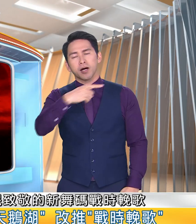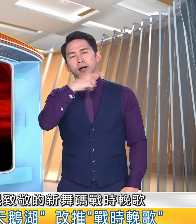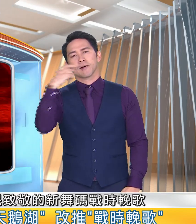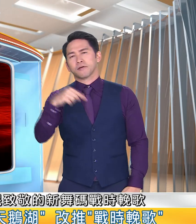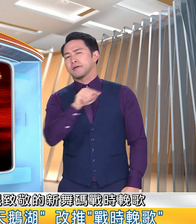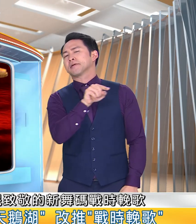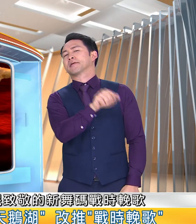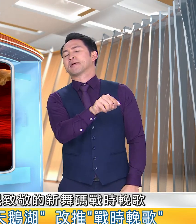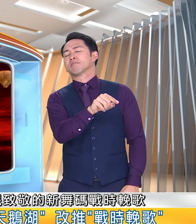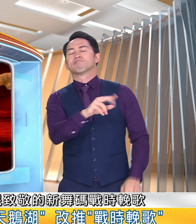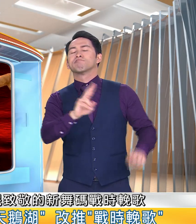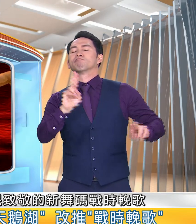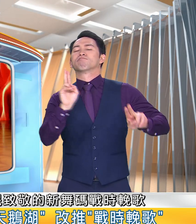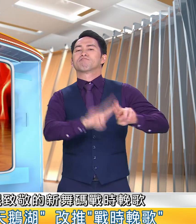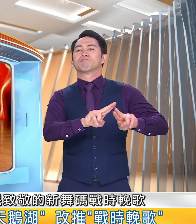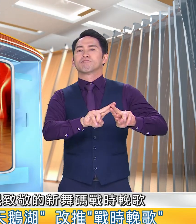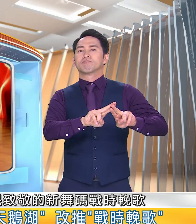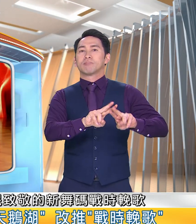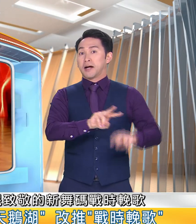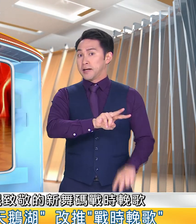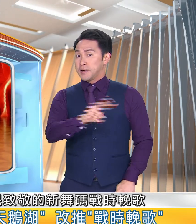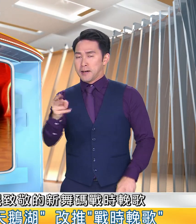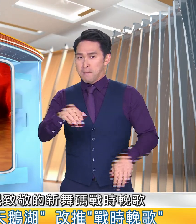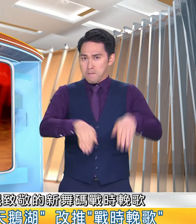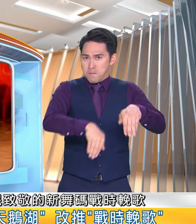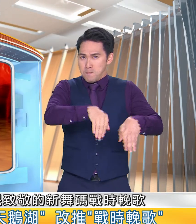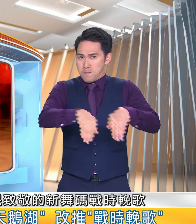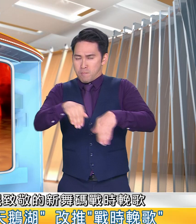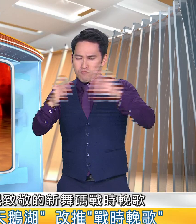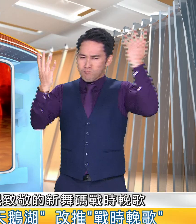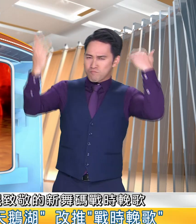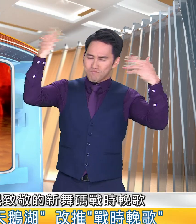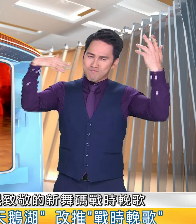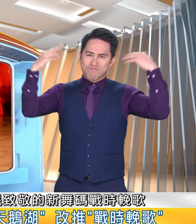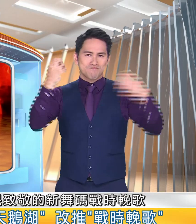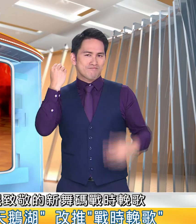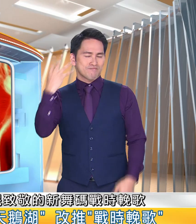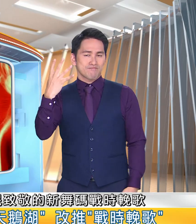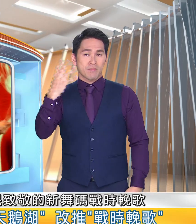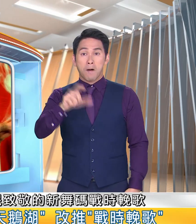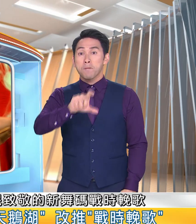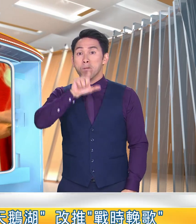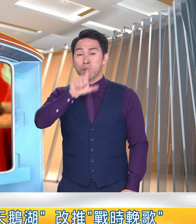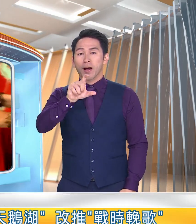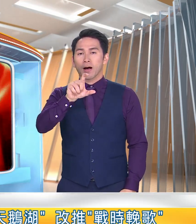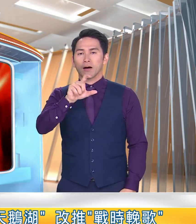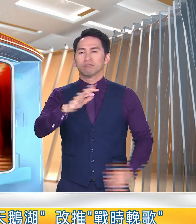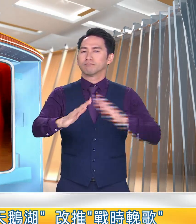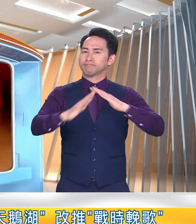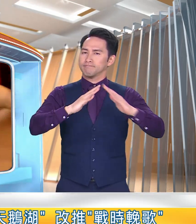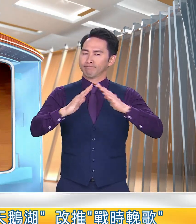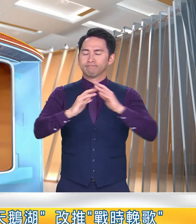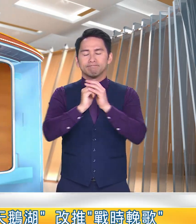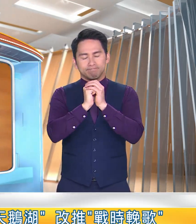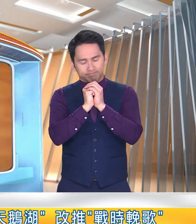成向乌克兰人民致敬的新舞码，暂时晚隔。